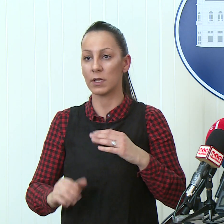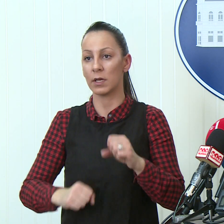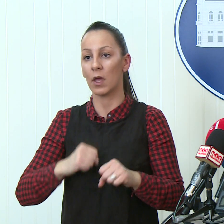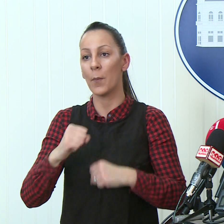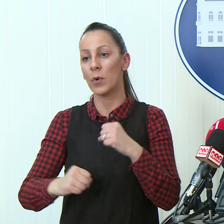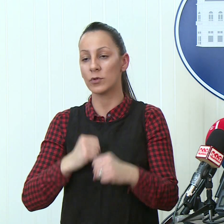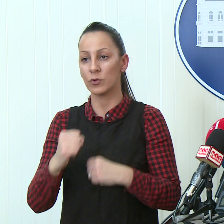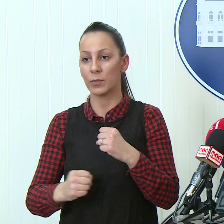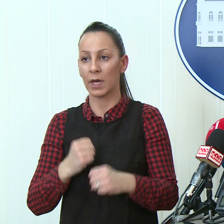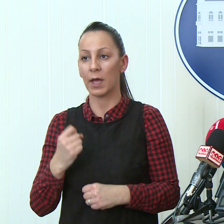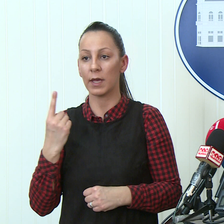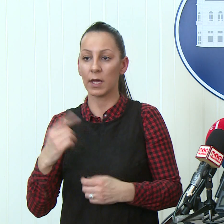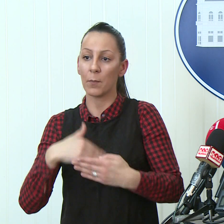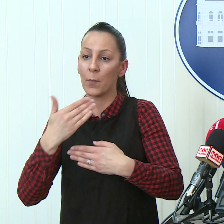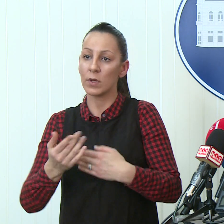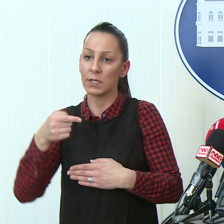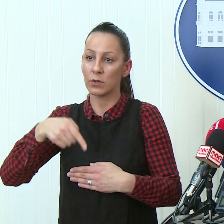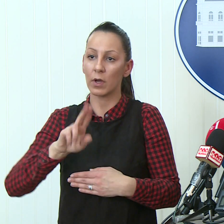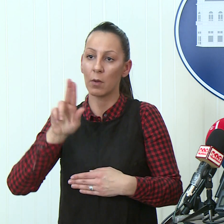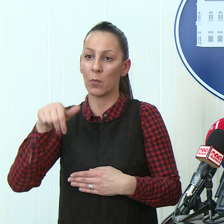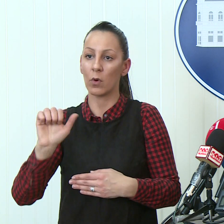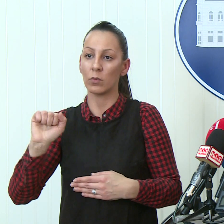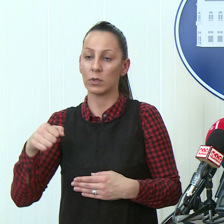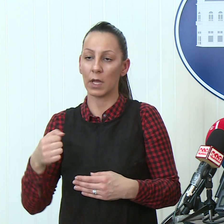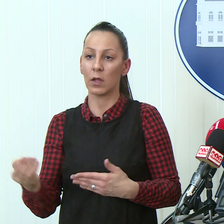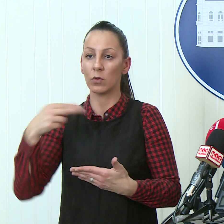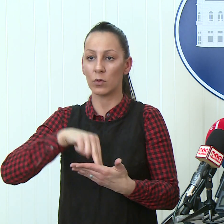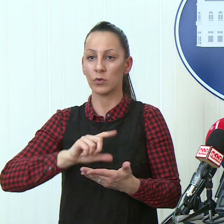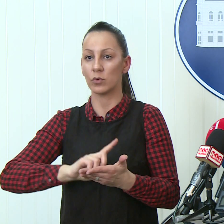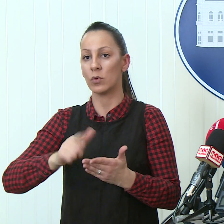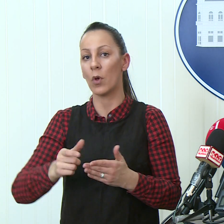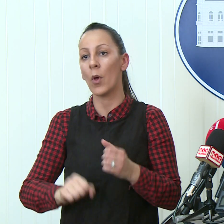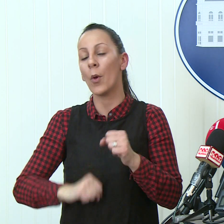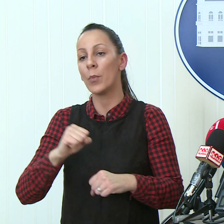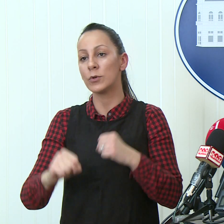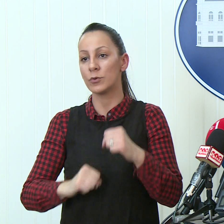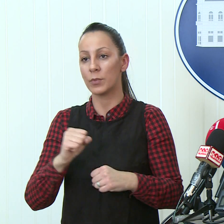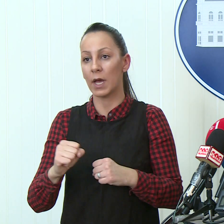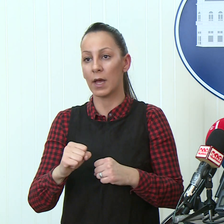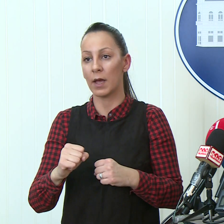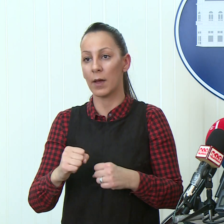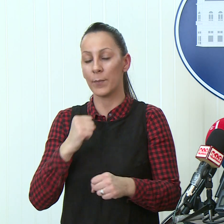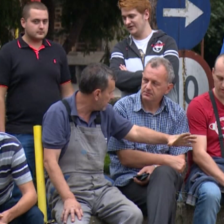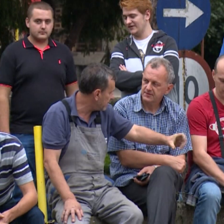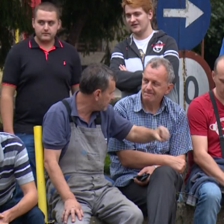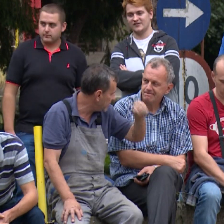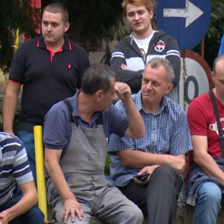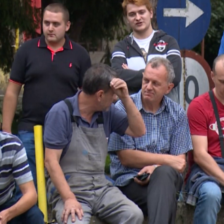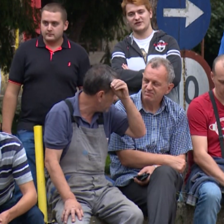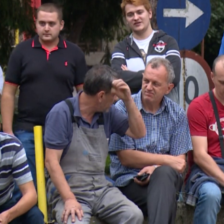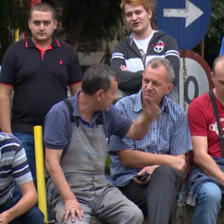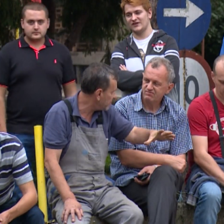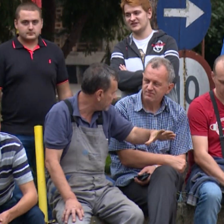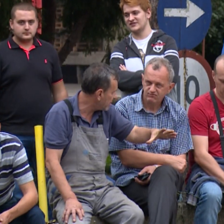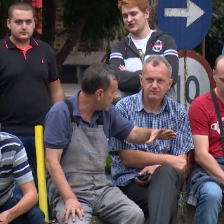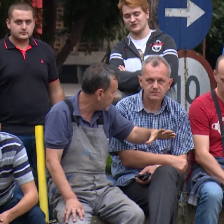eventualno doći ili do postupka restrukturiranja, u kom smislu oni dalje ostaju, znači mali akcionari, uz